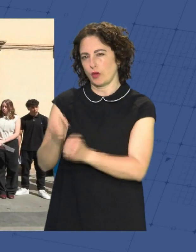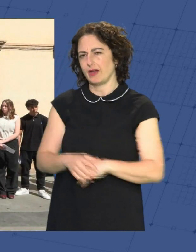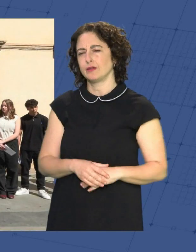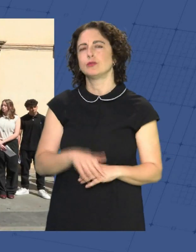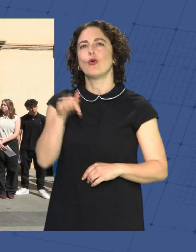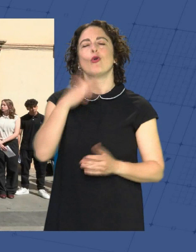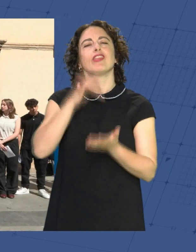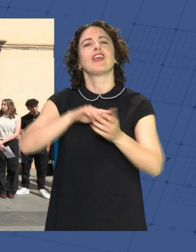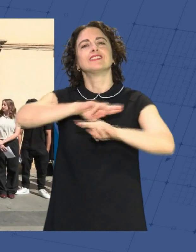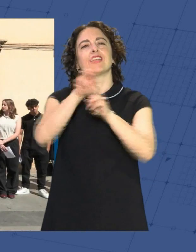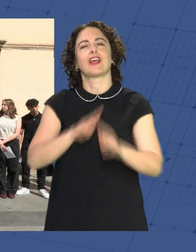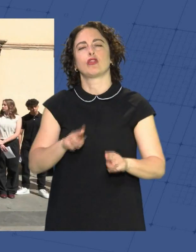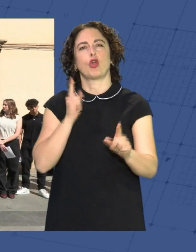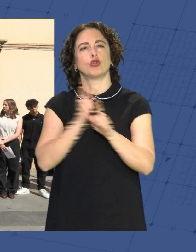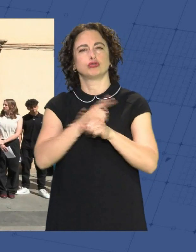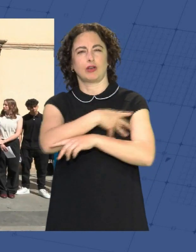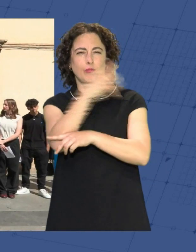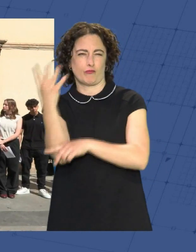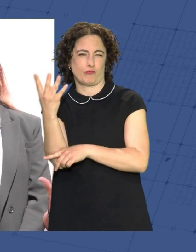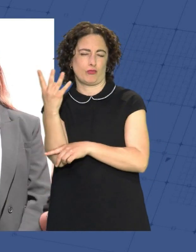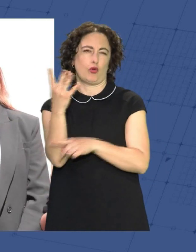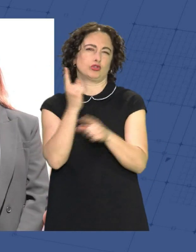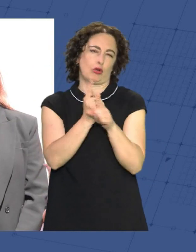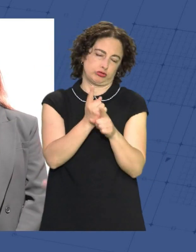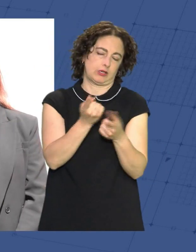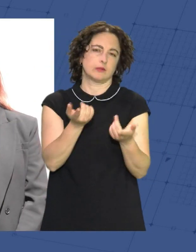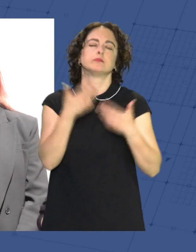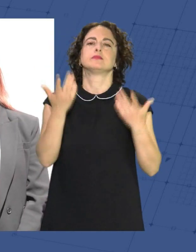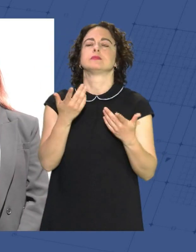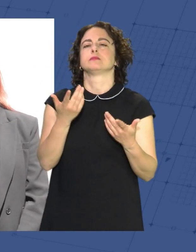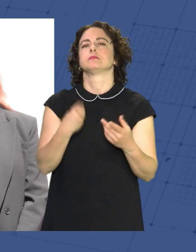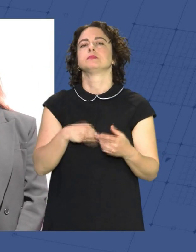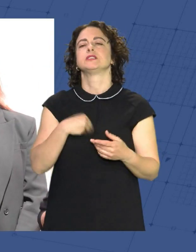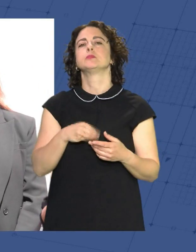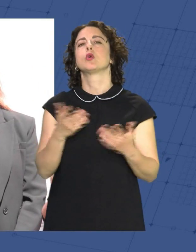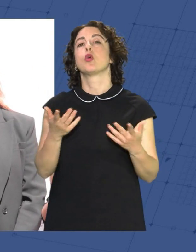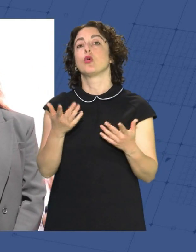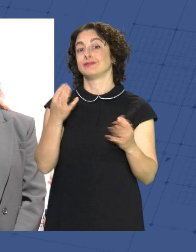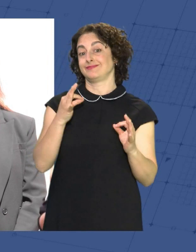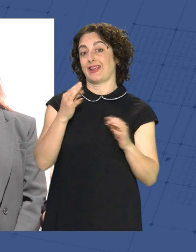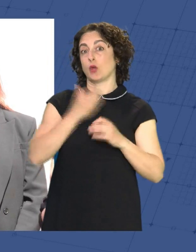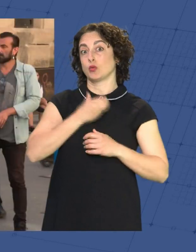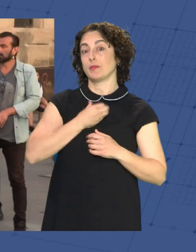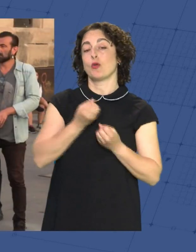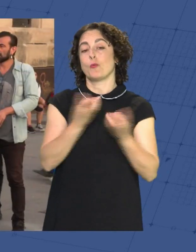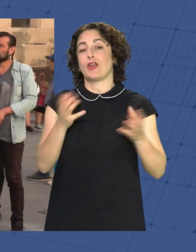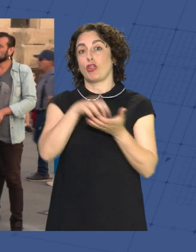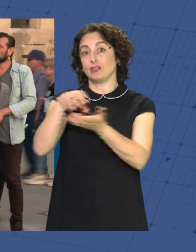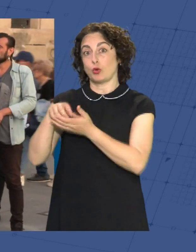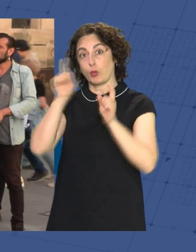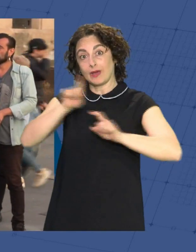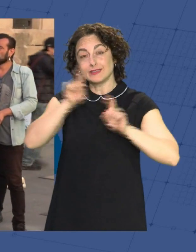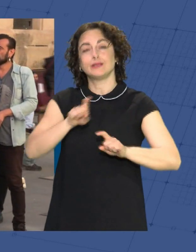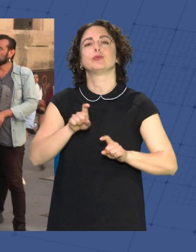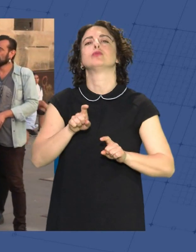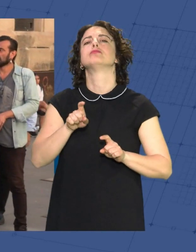Hoy es el Día Internacional contra la Homofobia, la Transfobia y la Bifobia, y el Ayuntamiento y varios centros educativos se